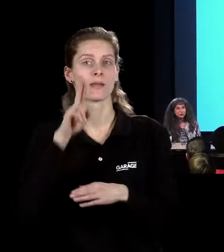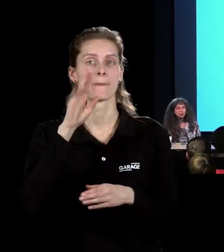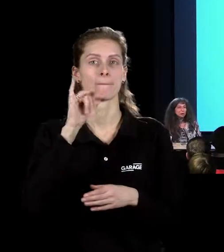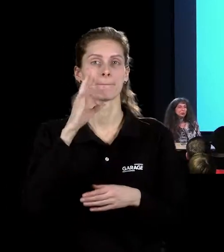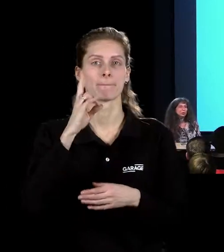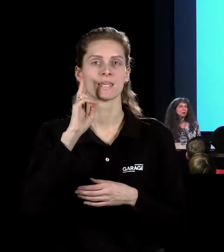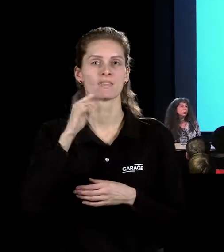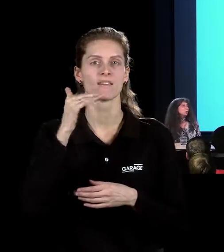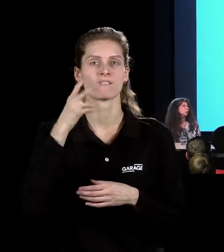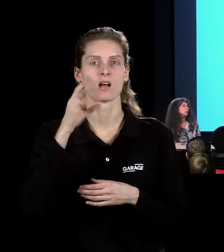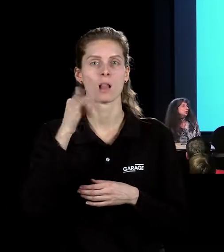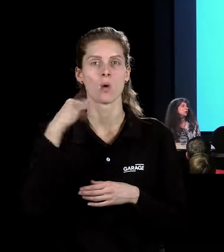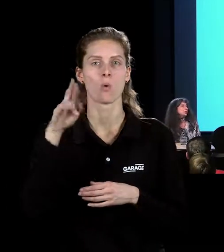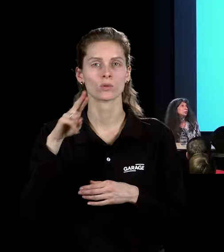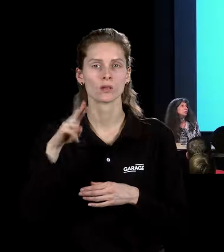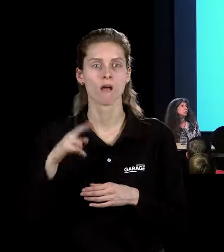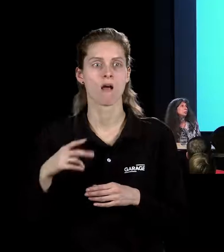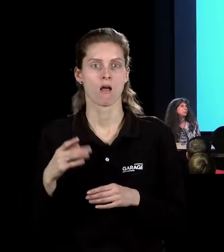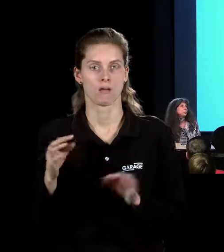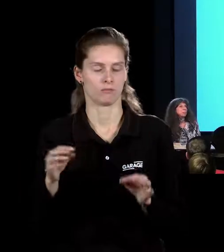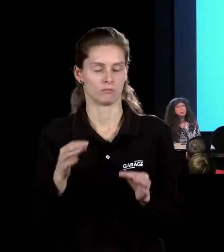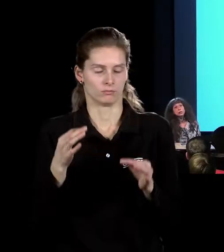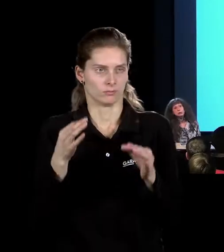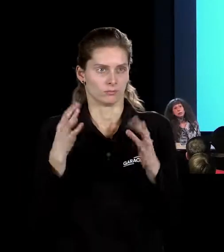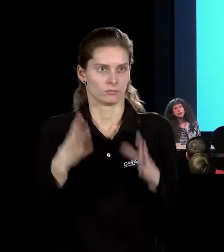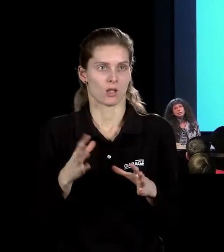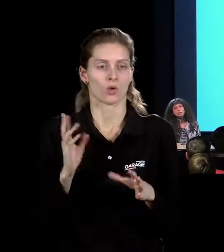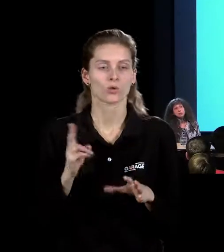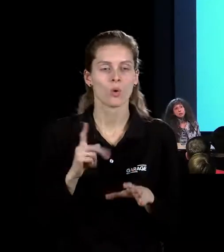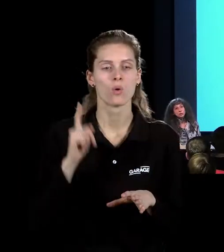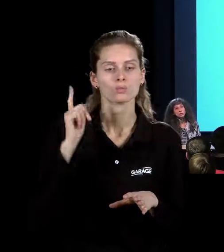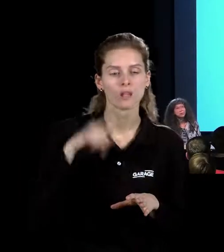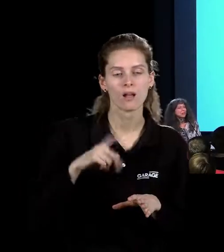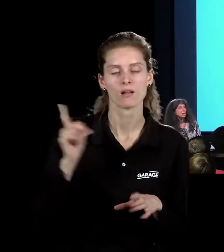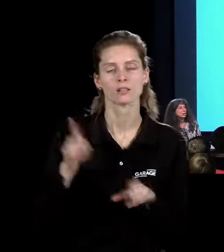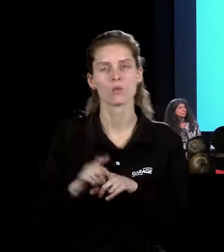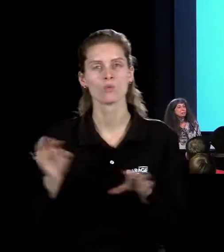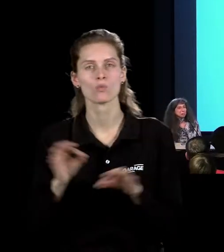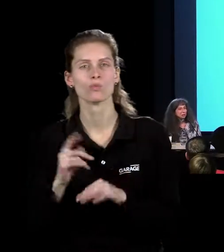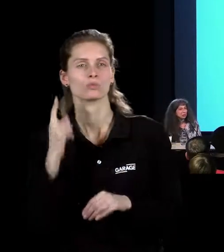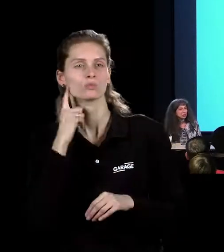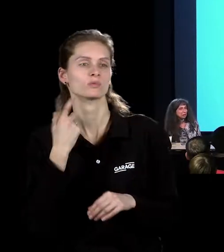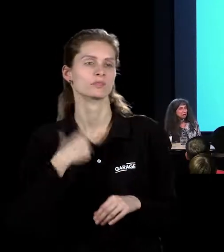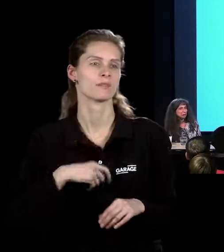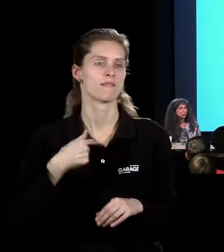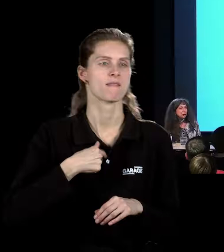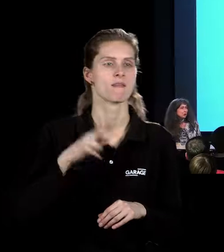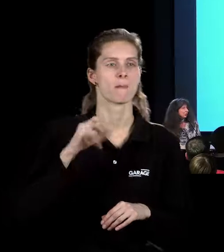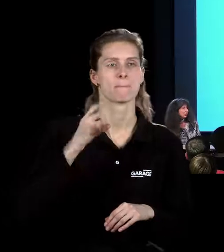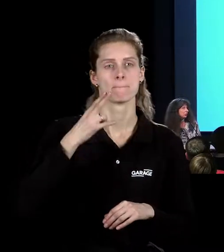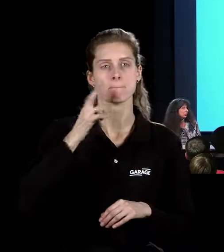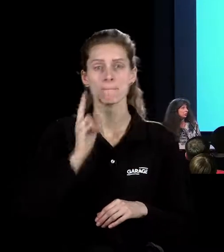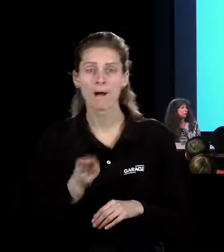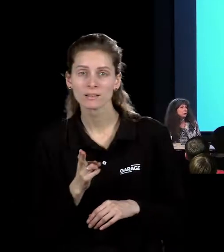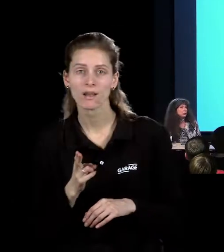знал, собирал, слушал всякую рок-музыку и считал себя панком и одевался как панк, ну, и за что